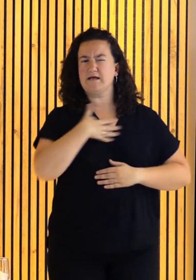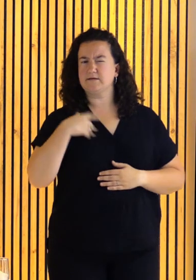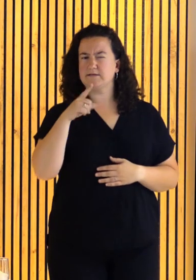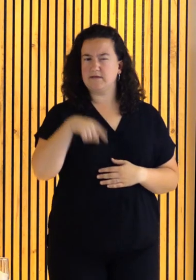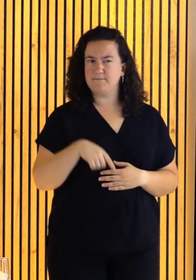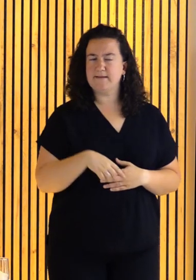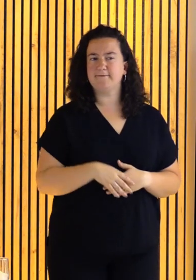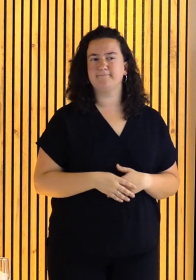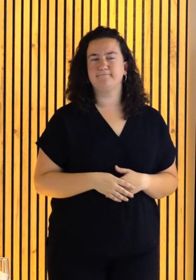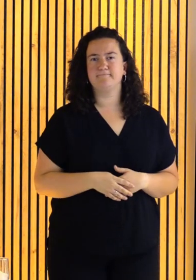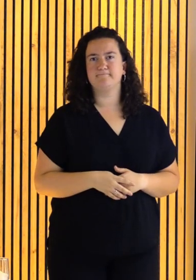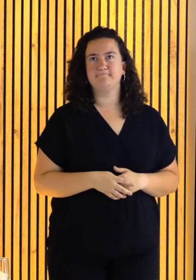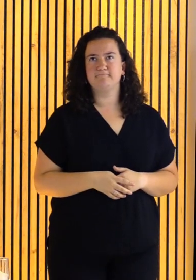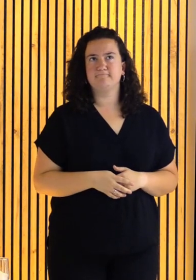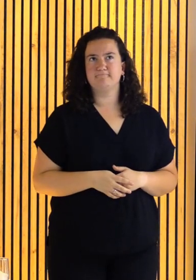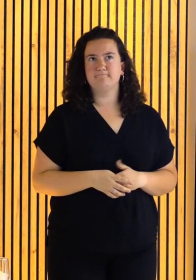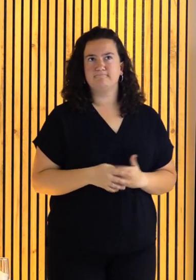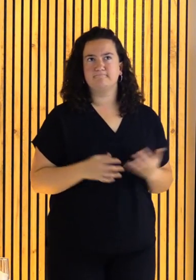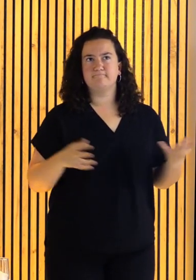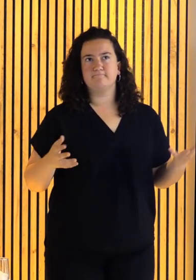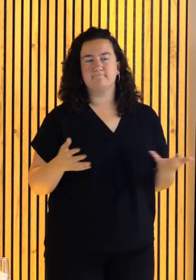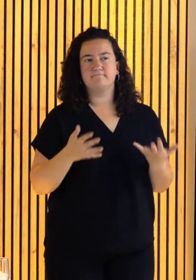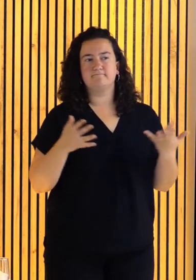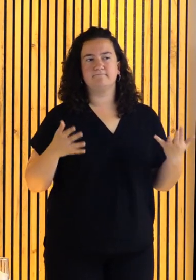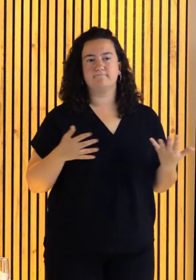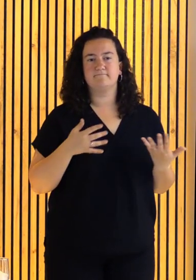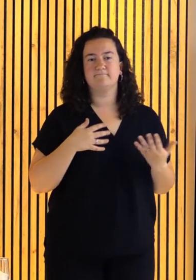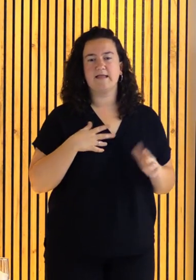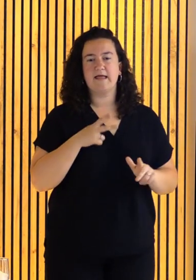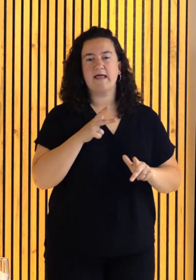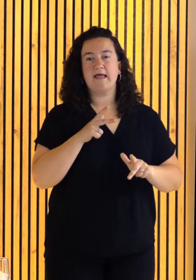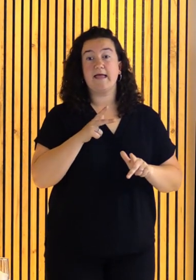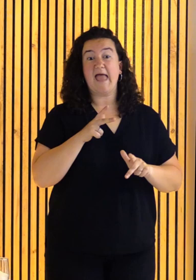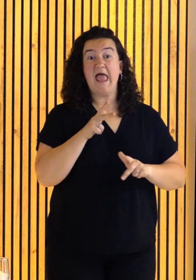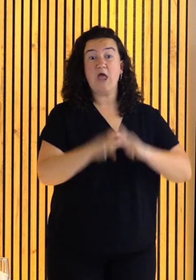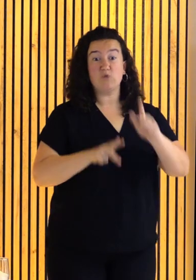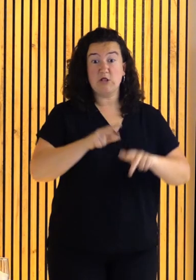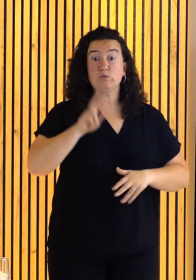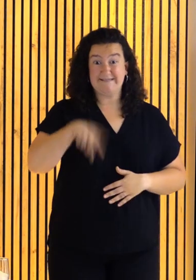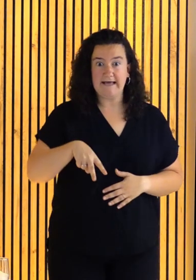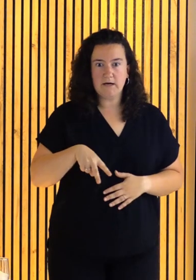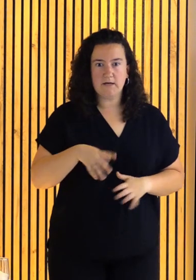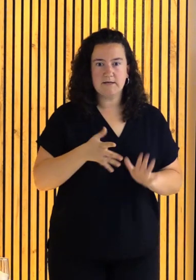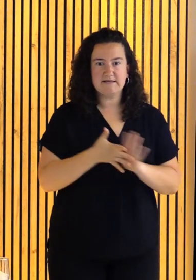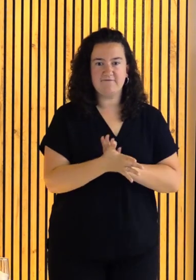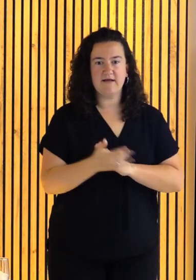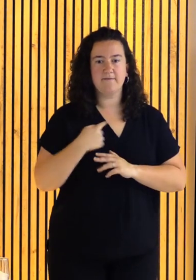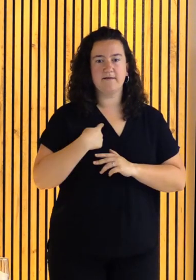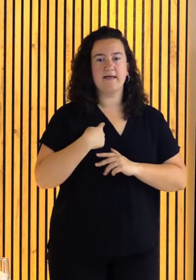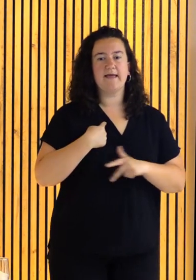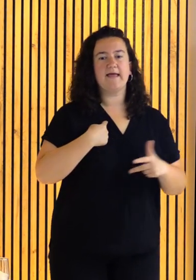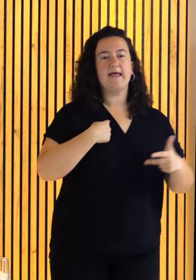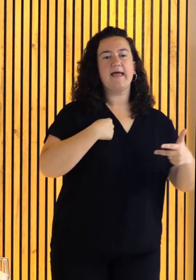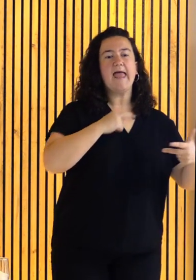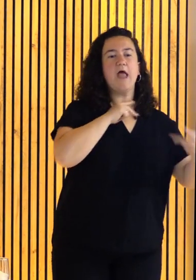euskaldun izatea, euskara praktikan jartzea dela, bai? Eta, honek badukala